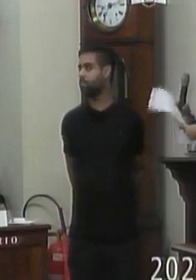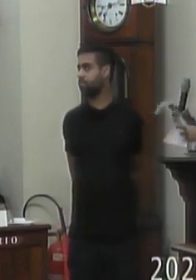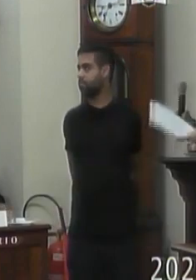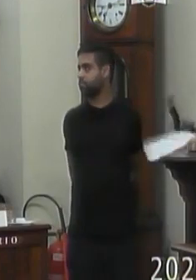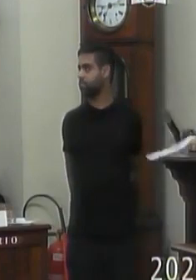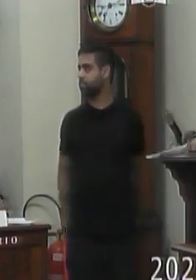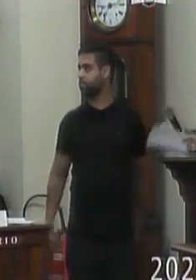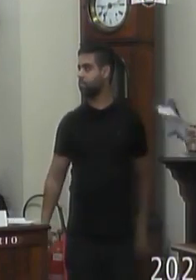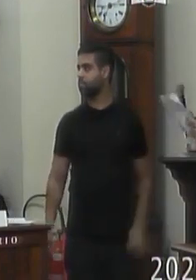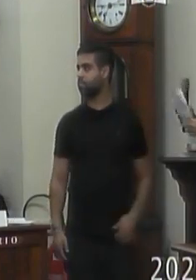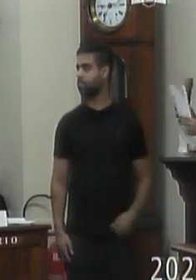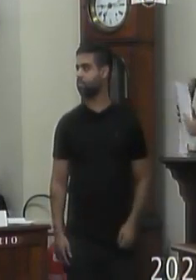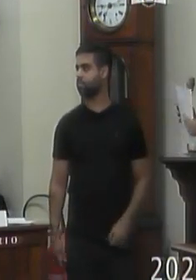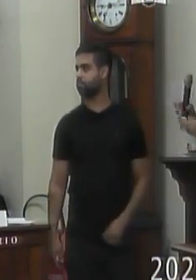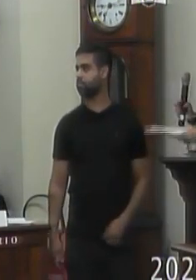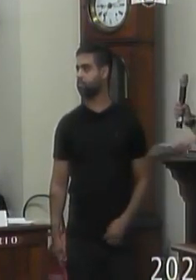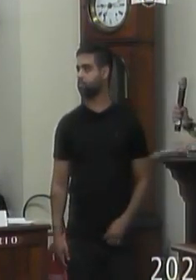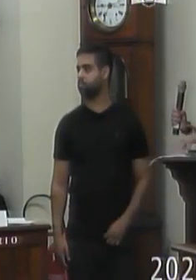Secretária,